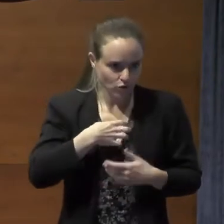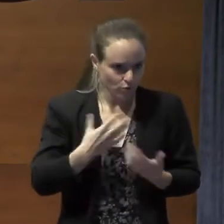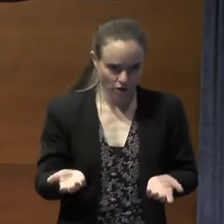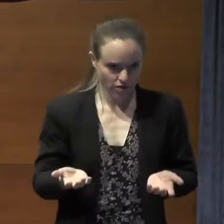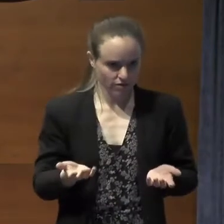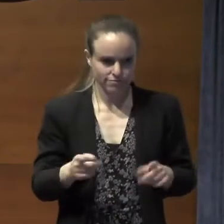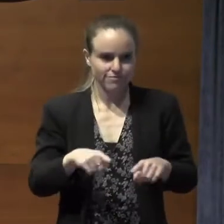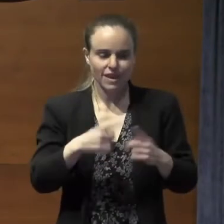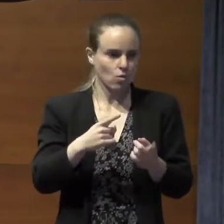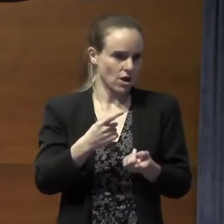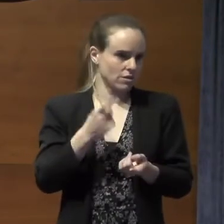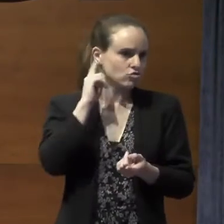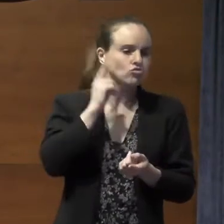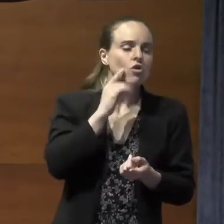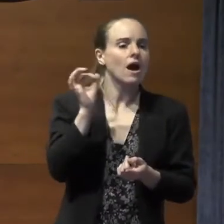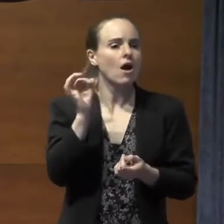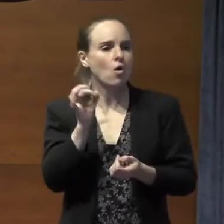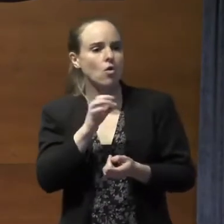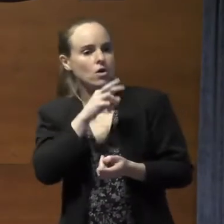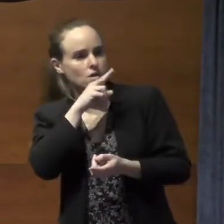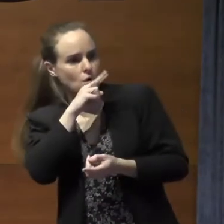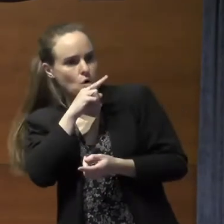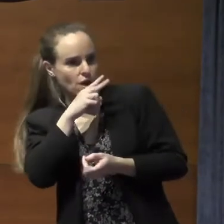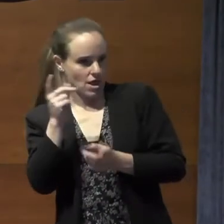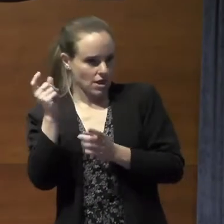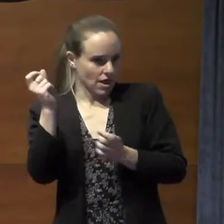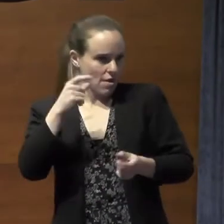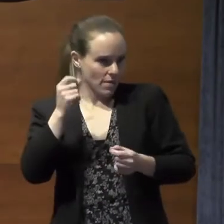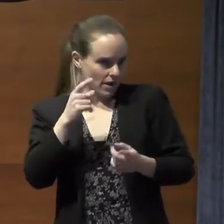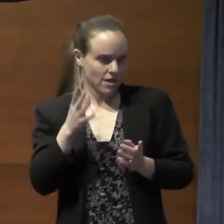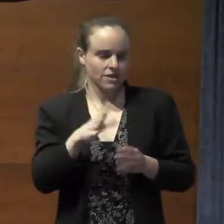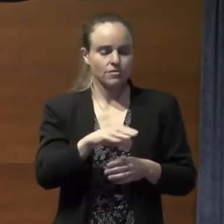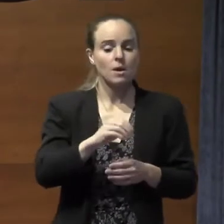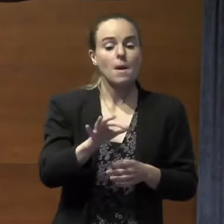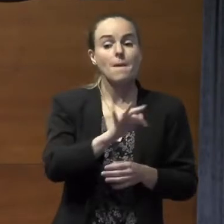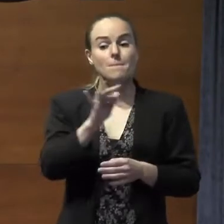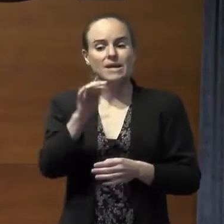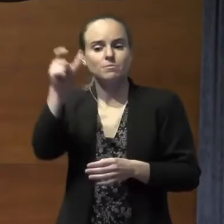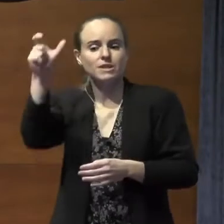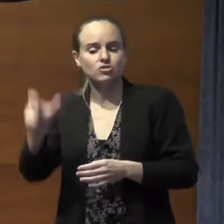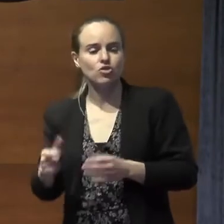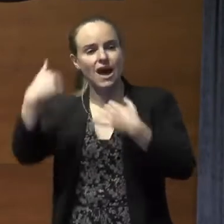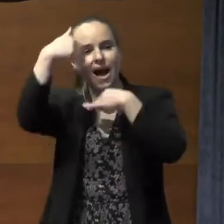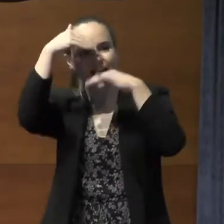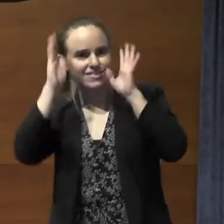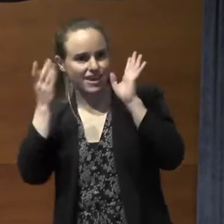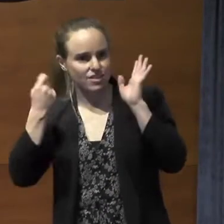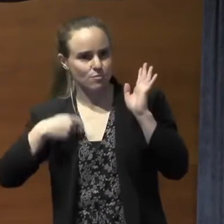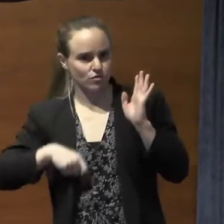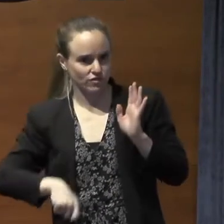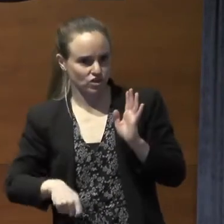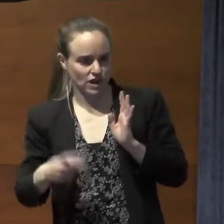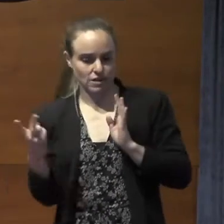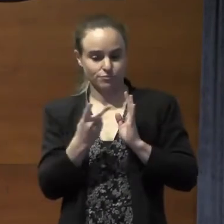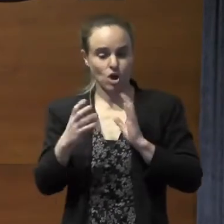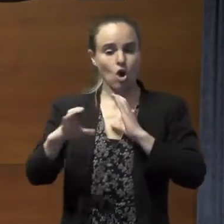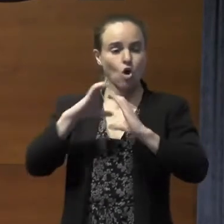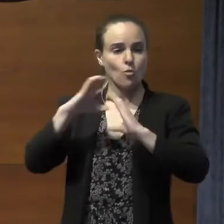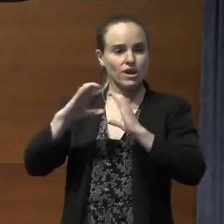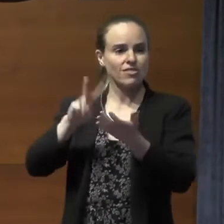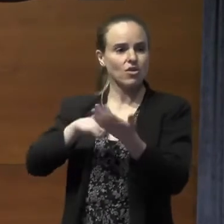de violencia de género, y por otro lado, las profesionales proveedoras de servicios de atención a las